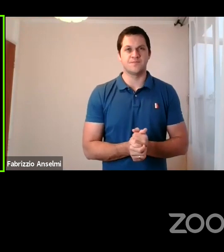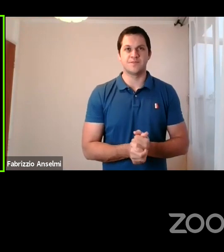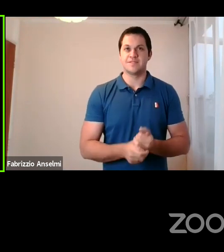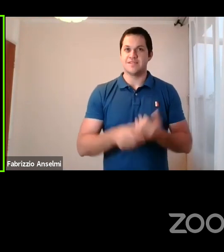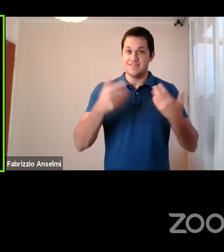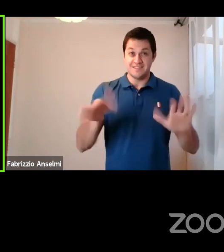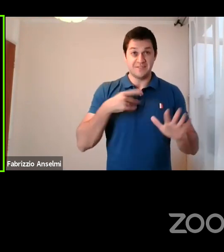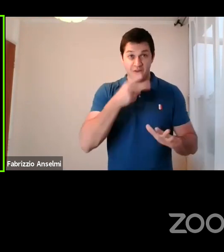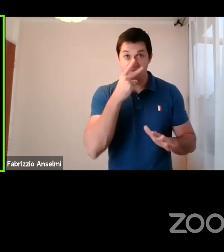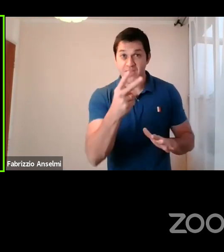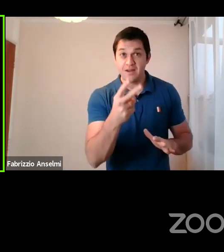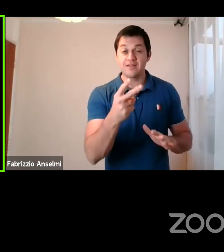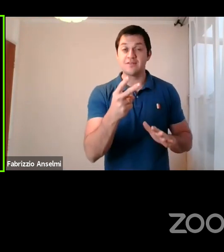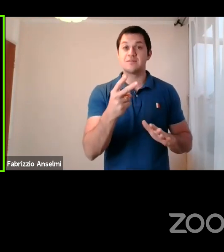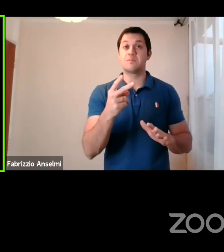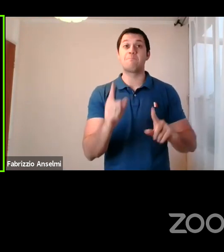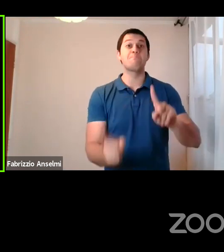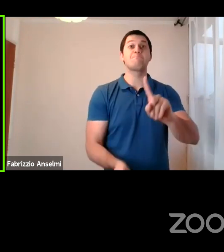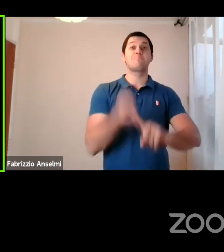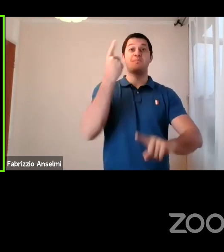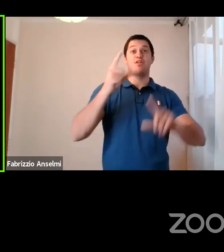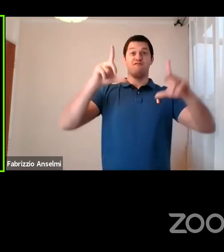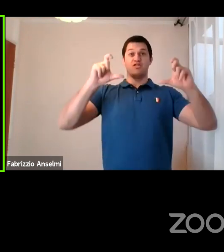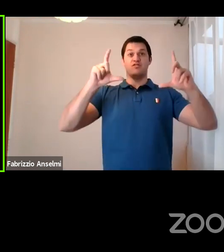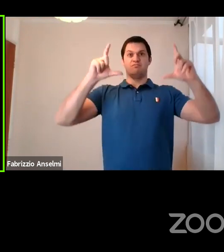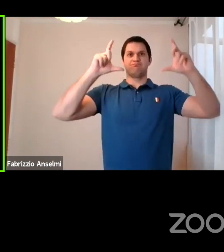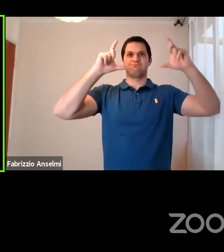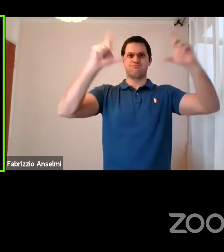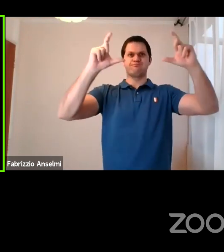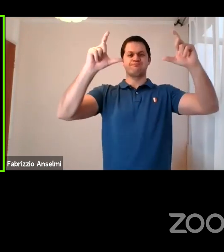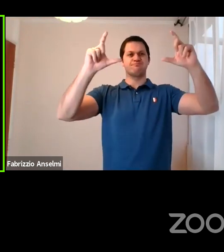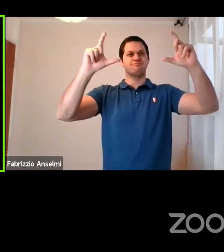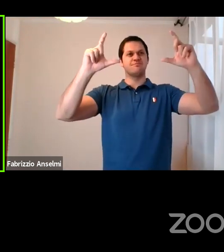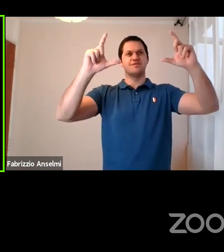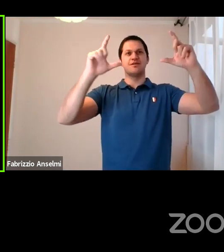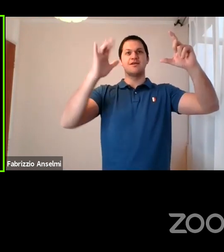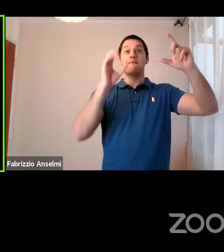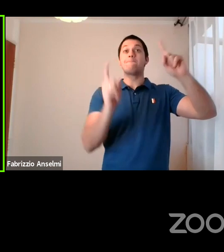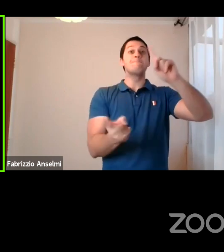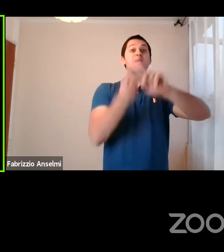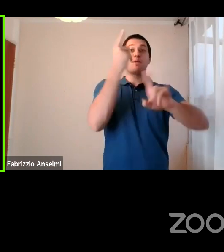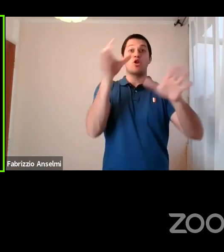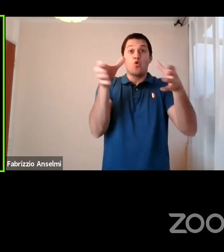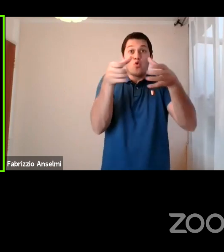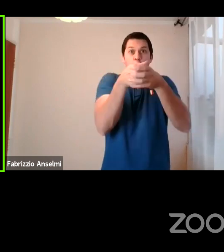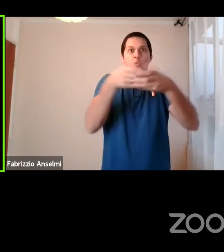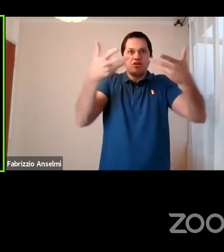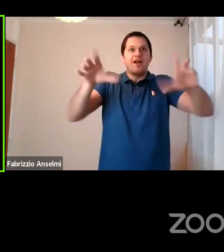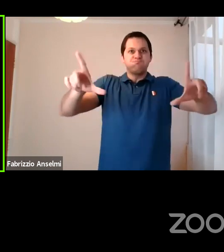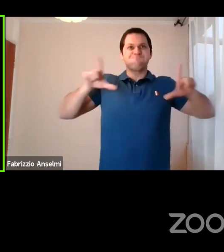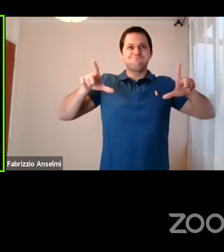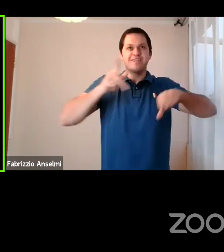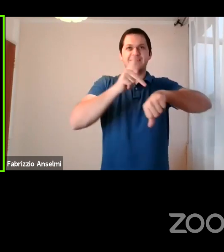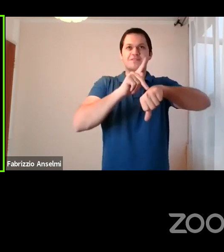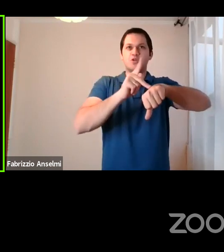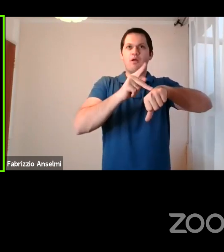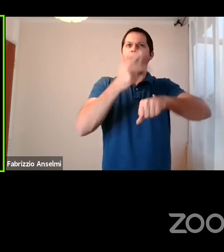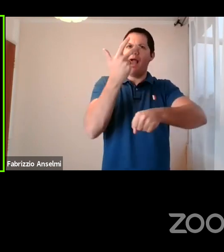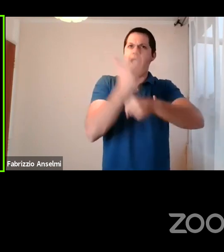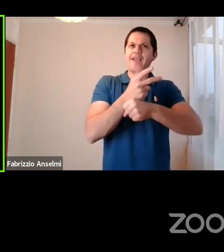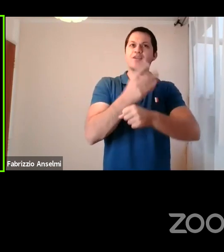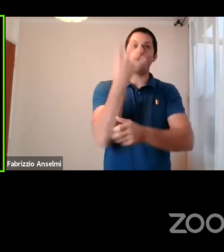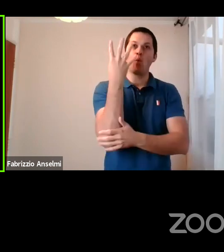Vemos entonces en esa imagen que en la primera generación existían 4